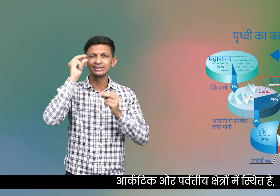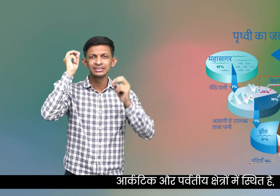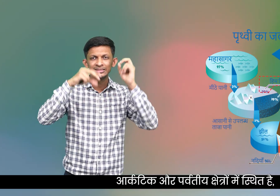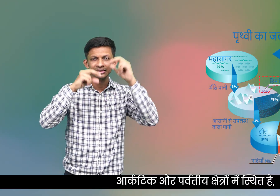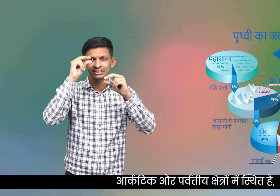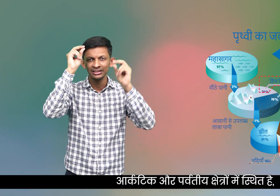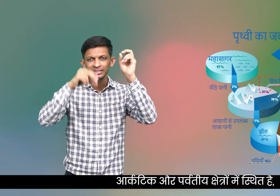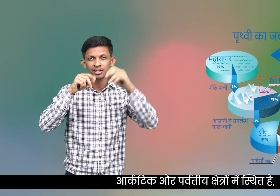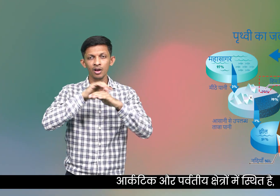स्थित है।